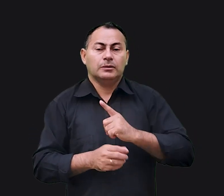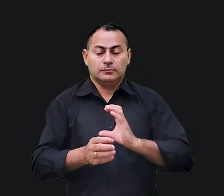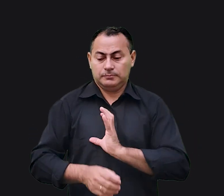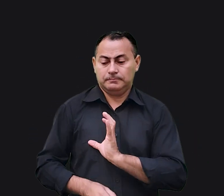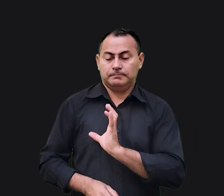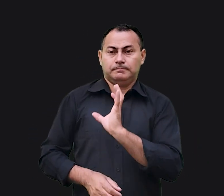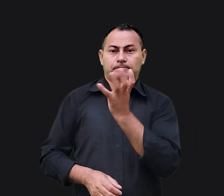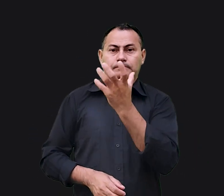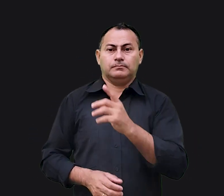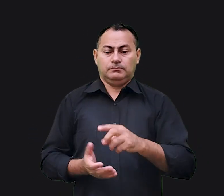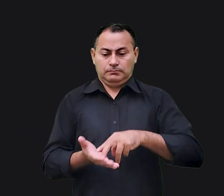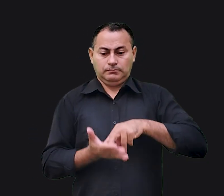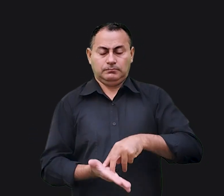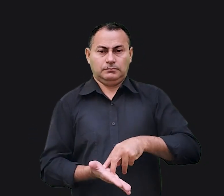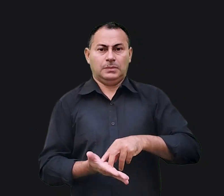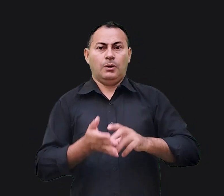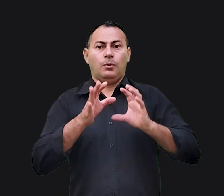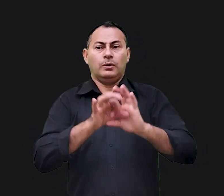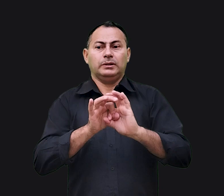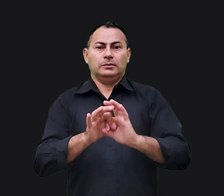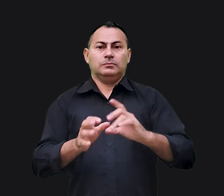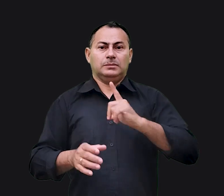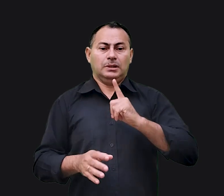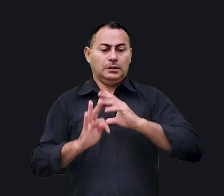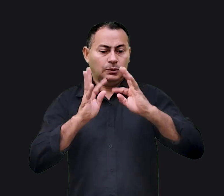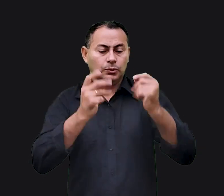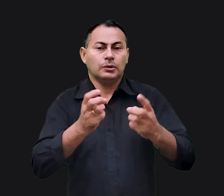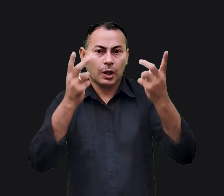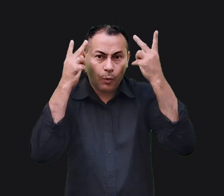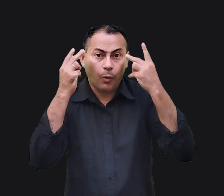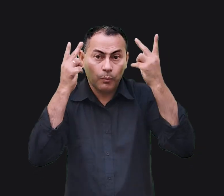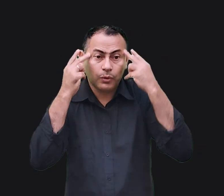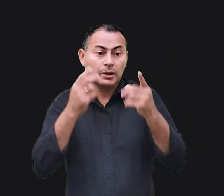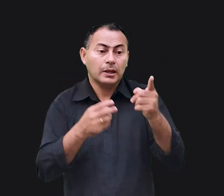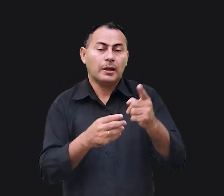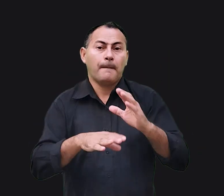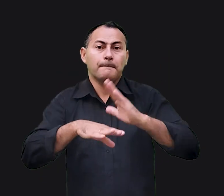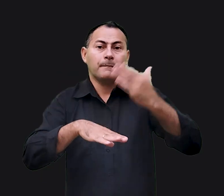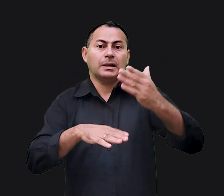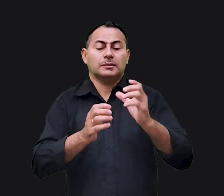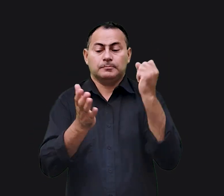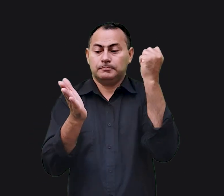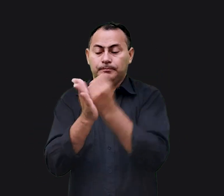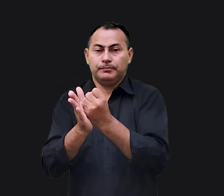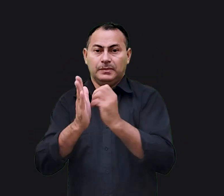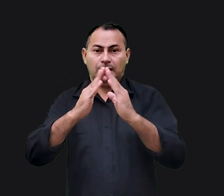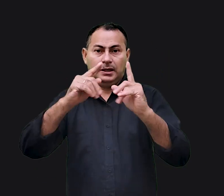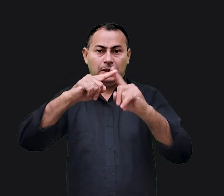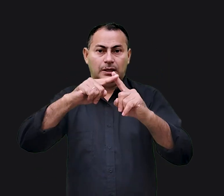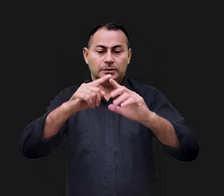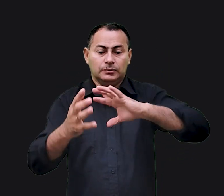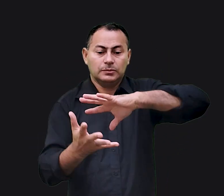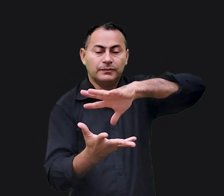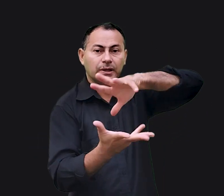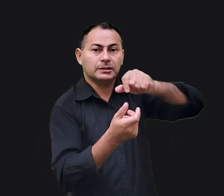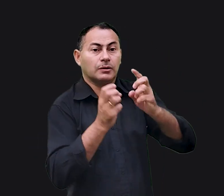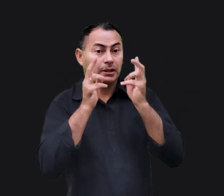convertido, mantinham-se unidos e tinham tudo em comum. Esta é mais uma marca da Igreja Universal Invisível,